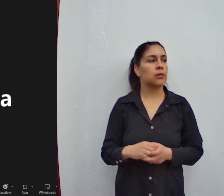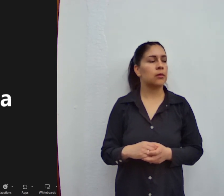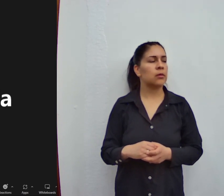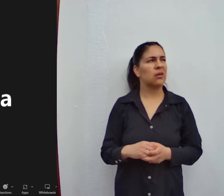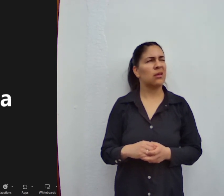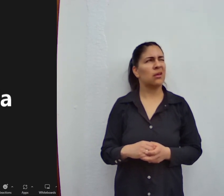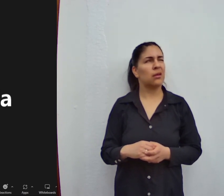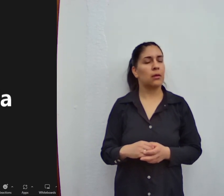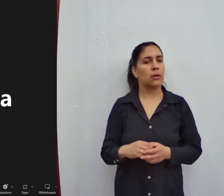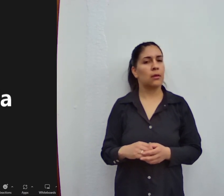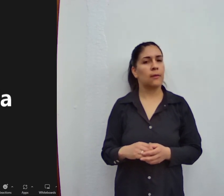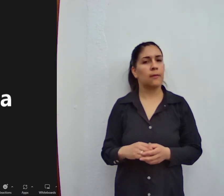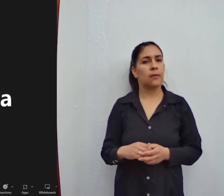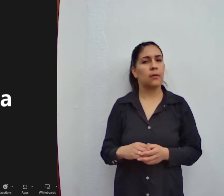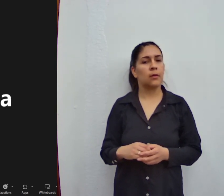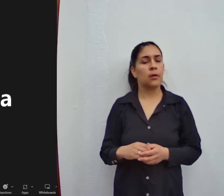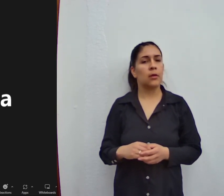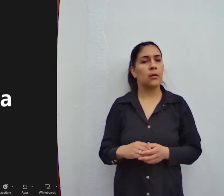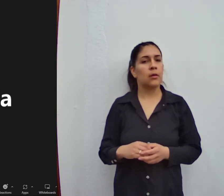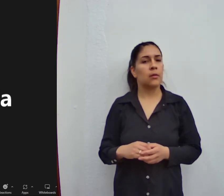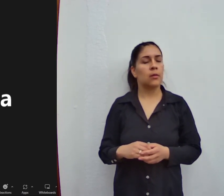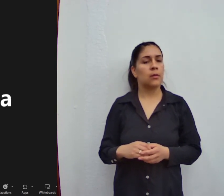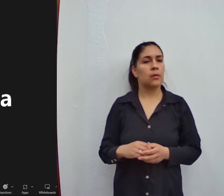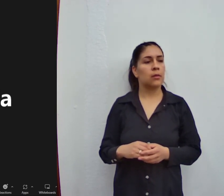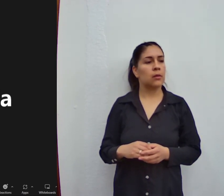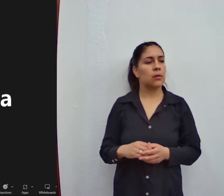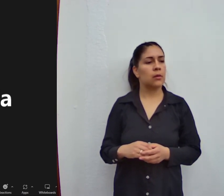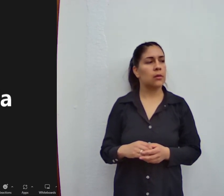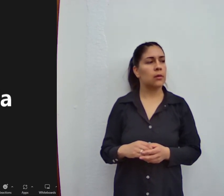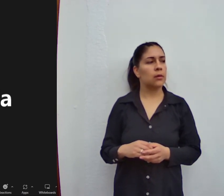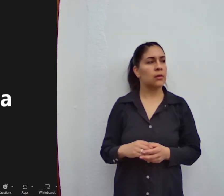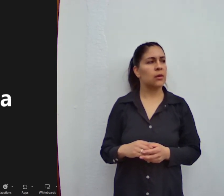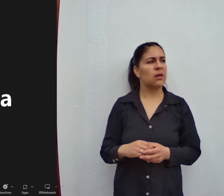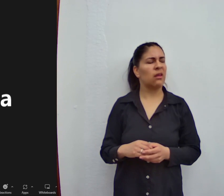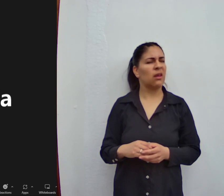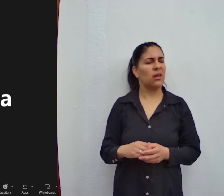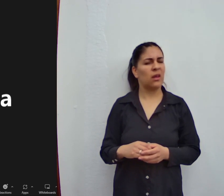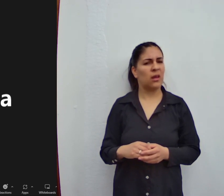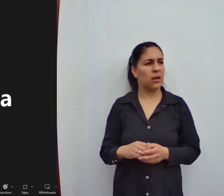psicosocial. Sabemos que esta discapacidad es una discapacidad